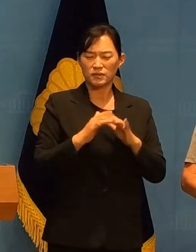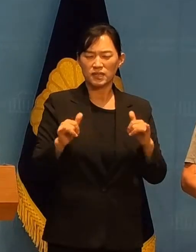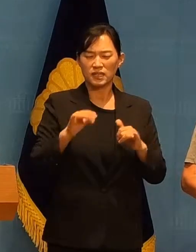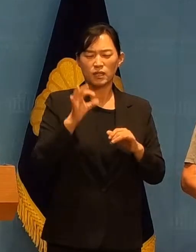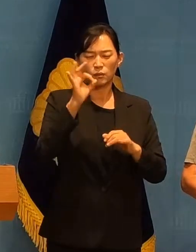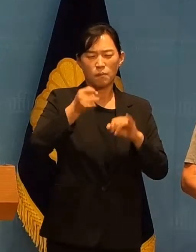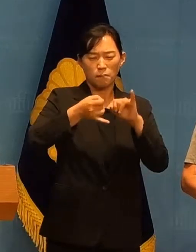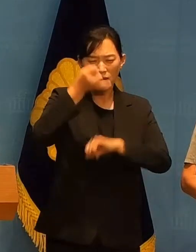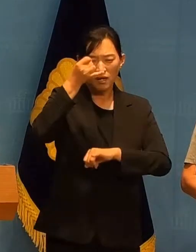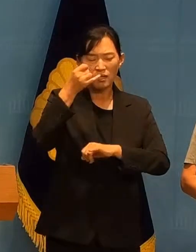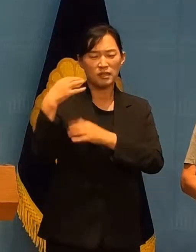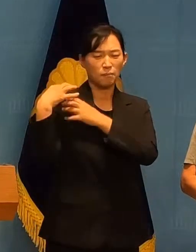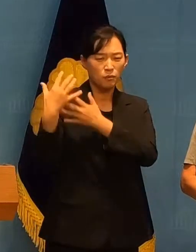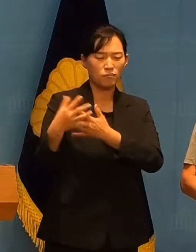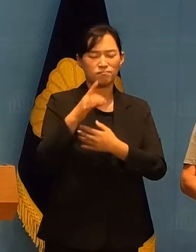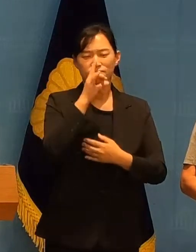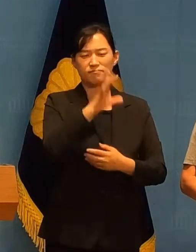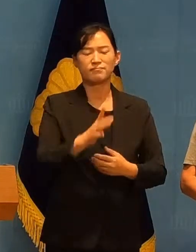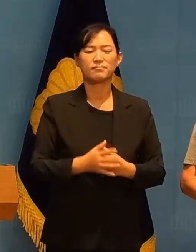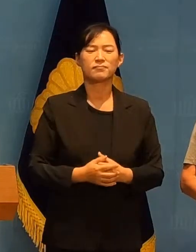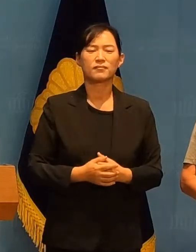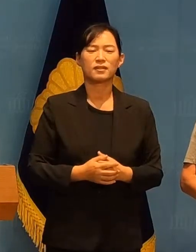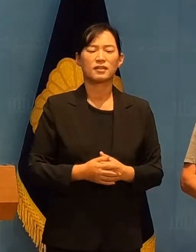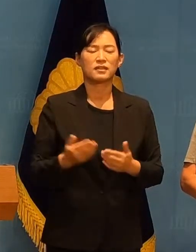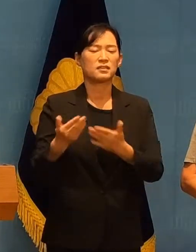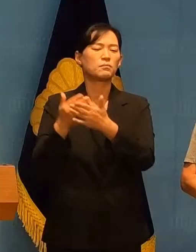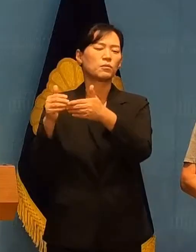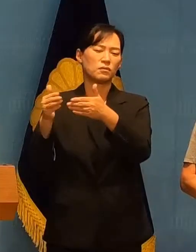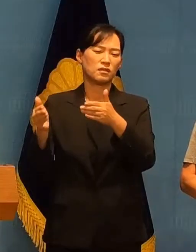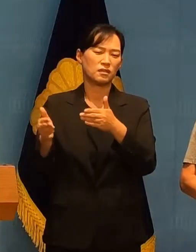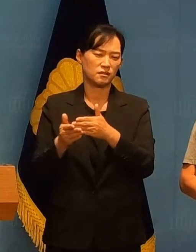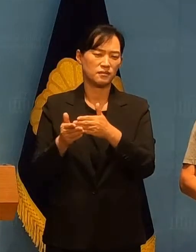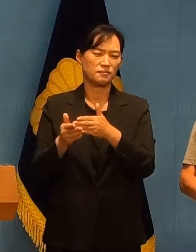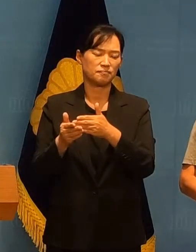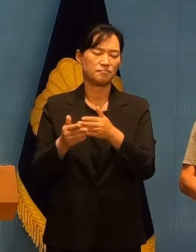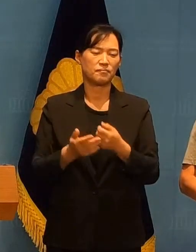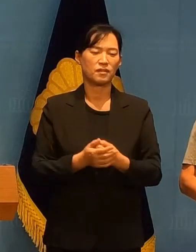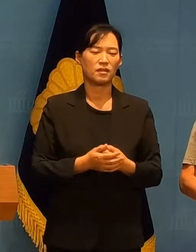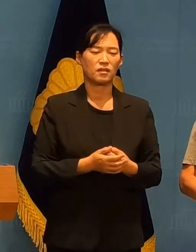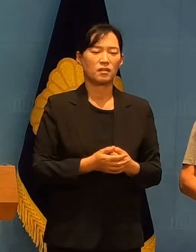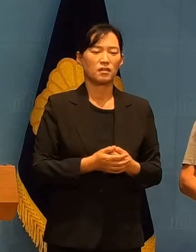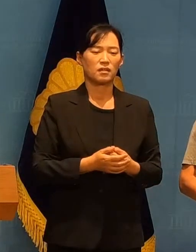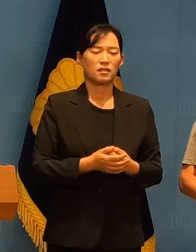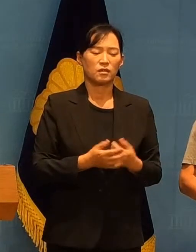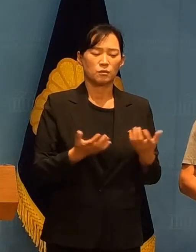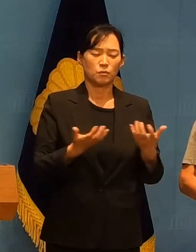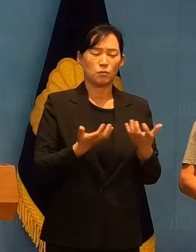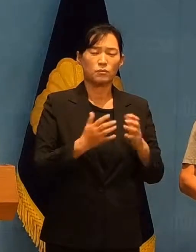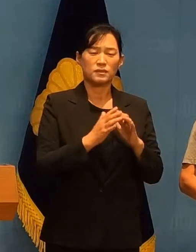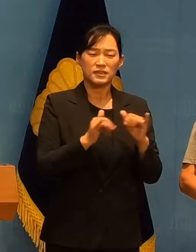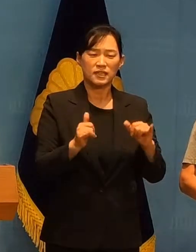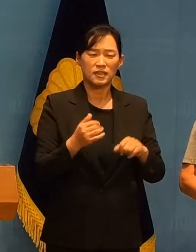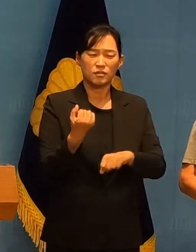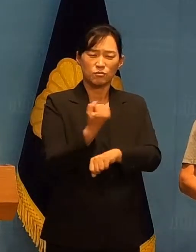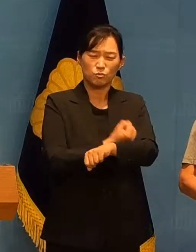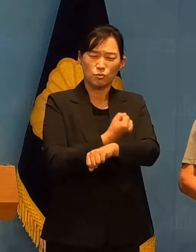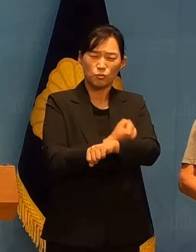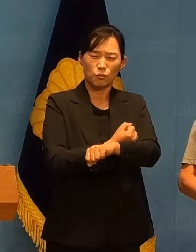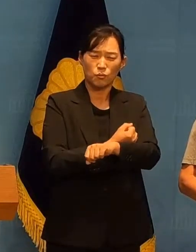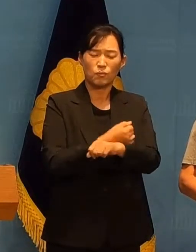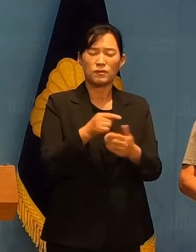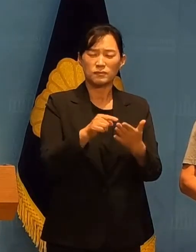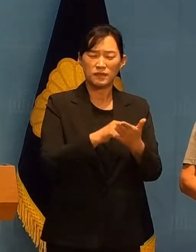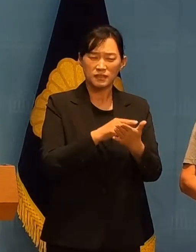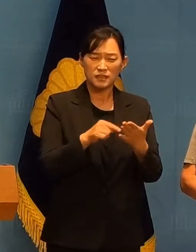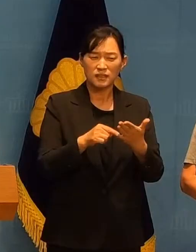문제를 방치해서는 안 됩니다. 진보당은 건설기계 노동자의 땀의 대가가 정당하게 보장될 때까지